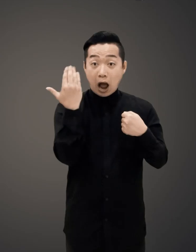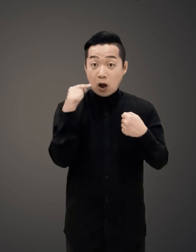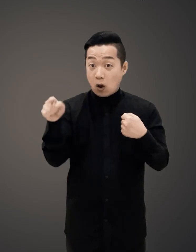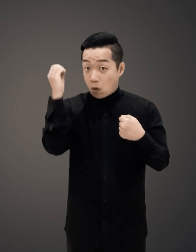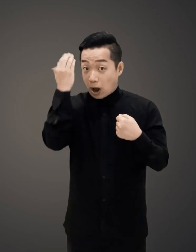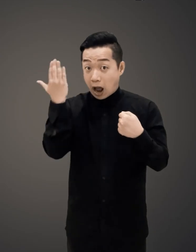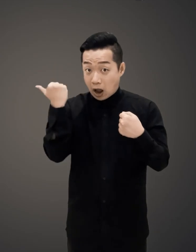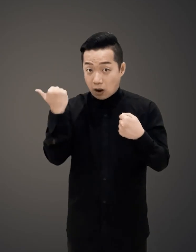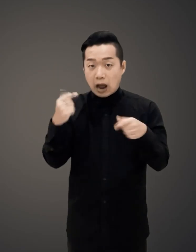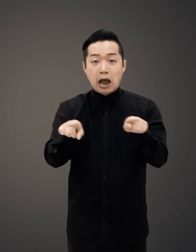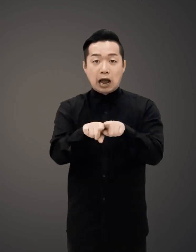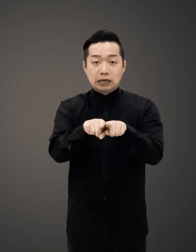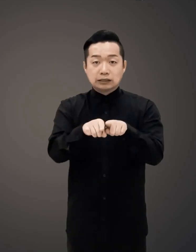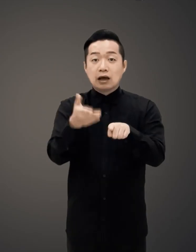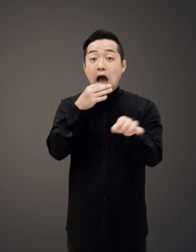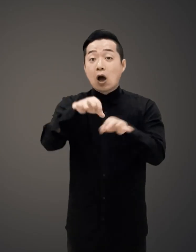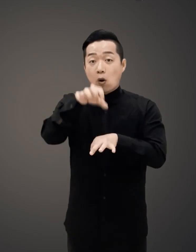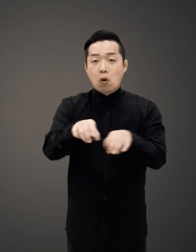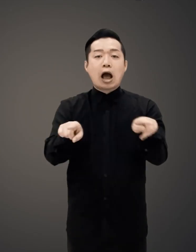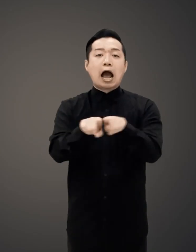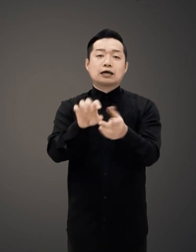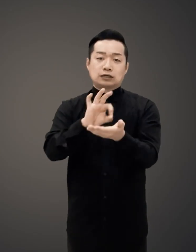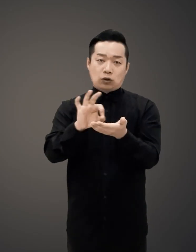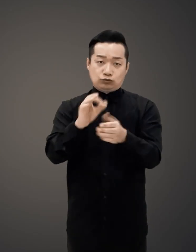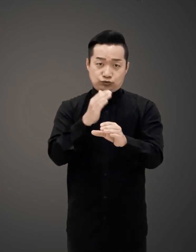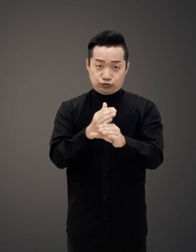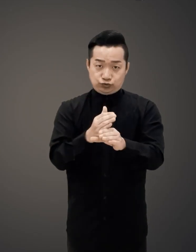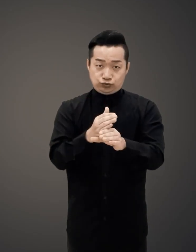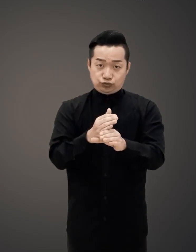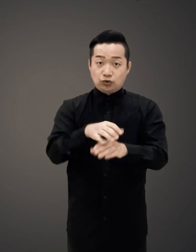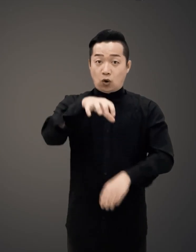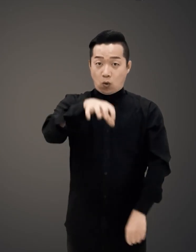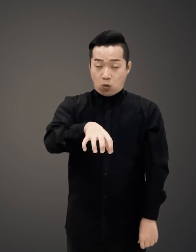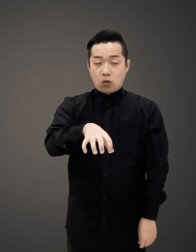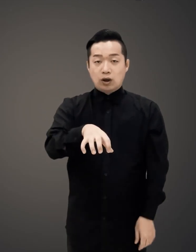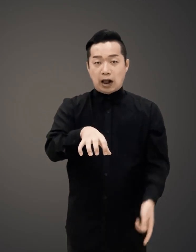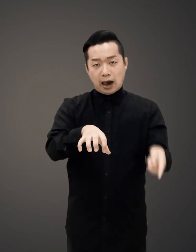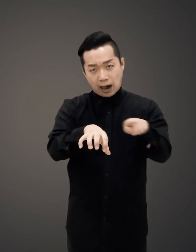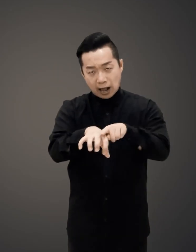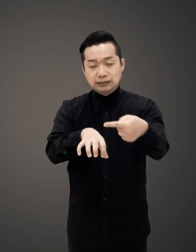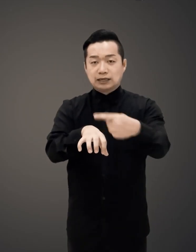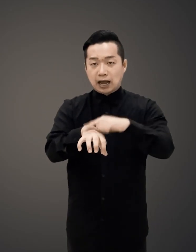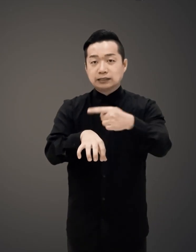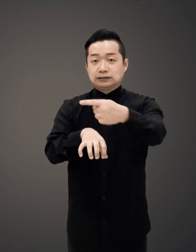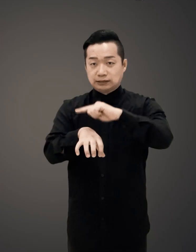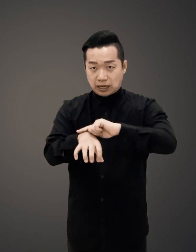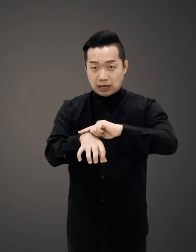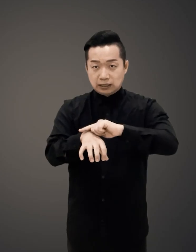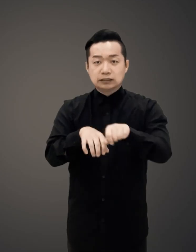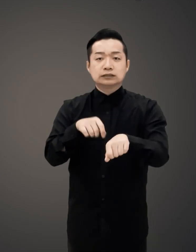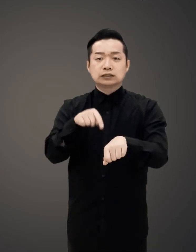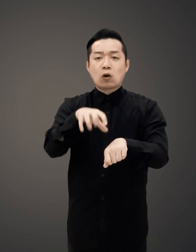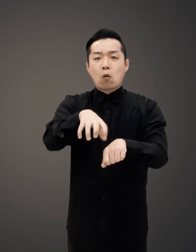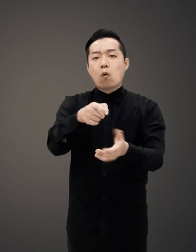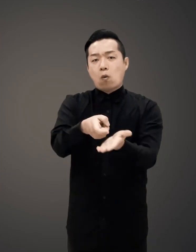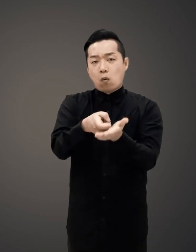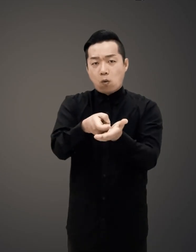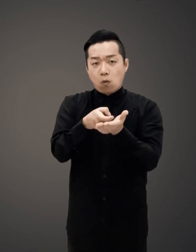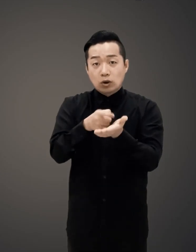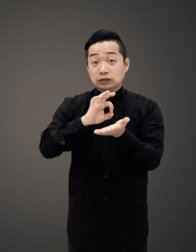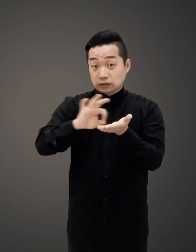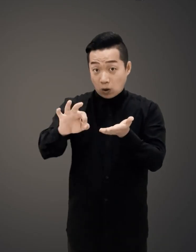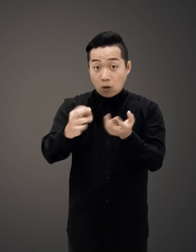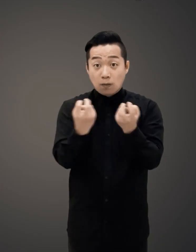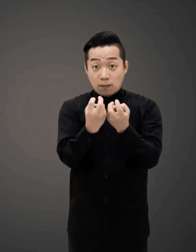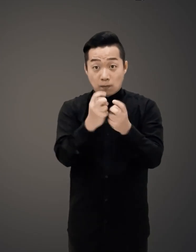초등학교랑 고등학교랑 그냥 식당을 같이 사용을 합니다. 이렇게 공간을 함께 나누고 같이 효율적으로 사용하는 이런